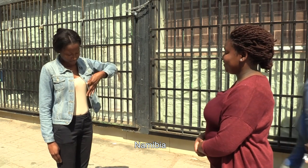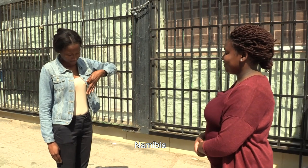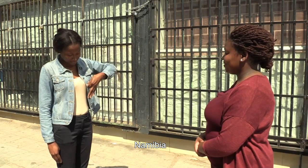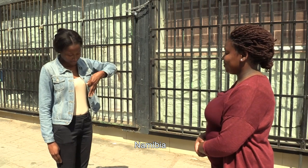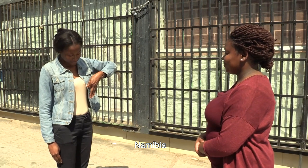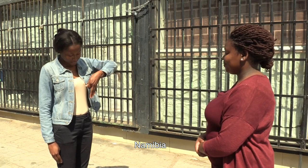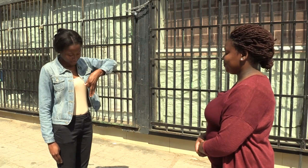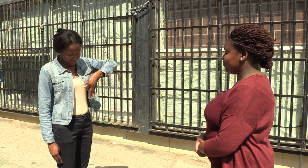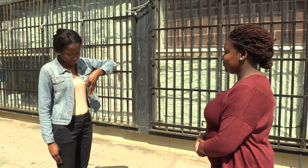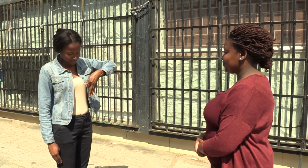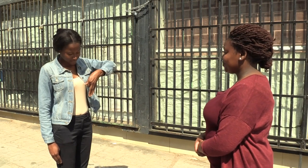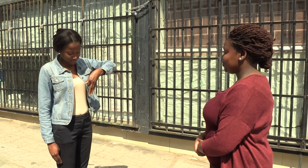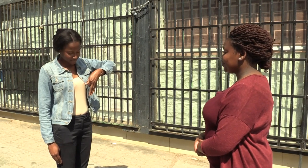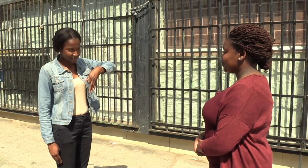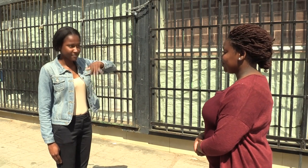Namíbia